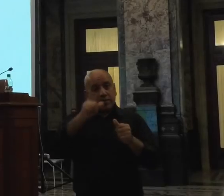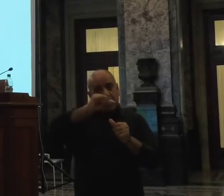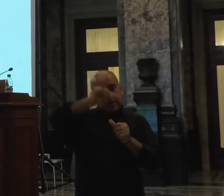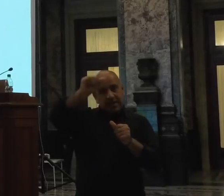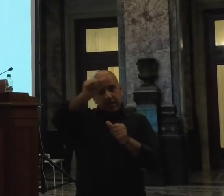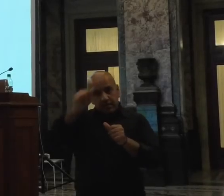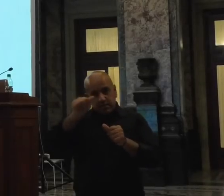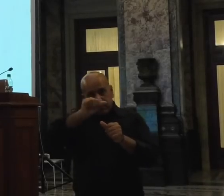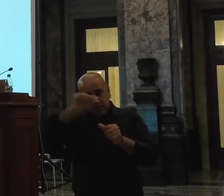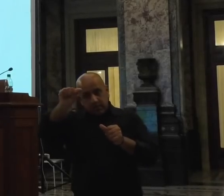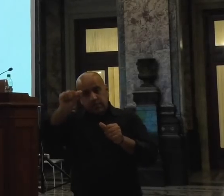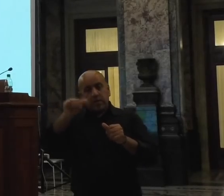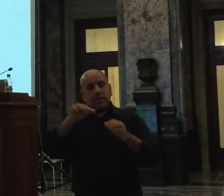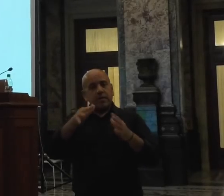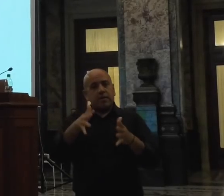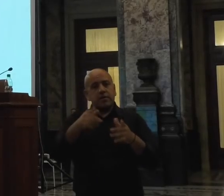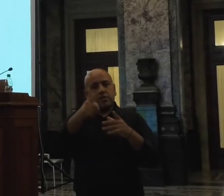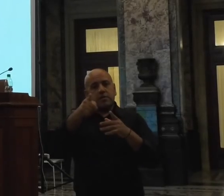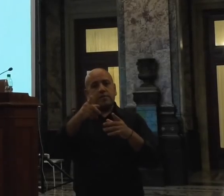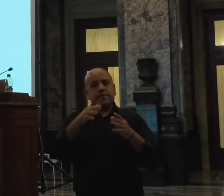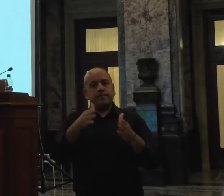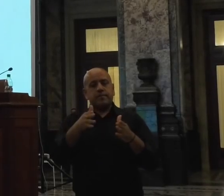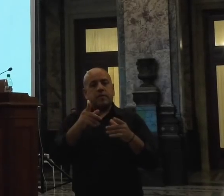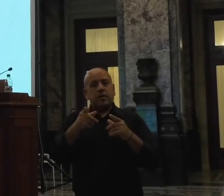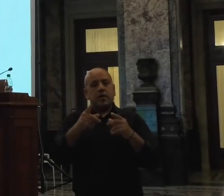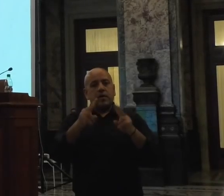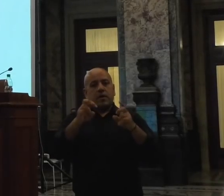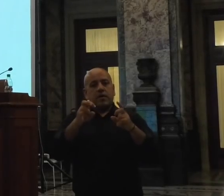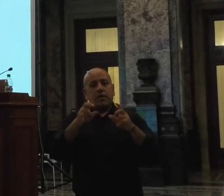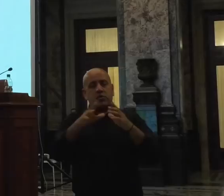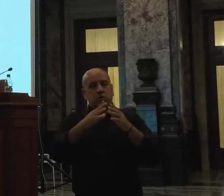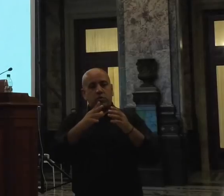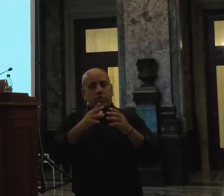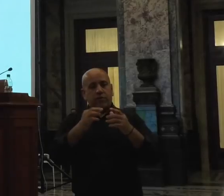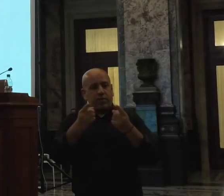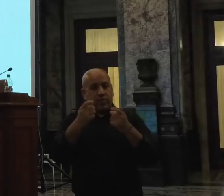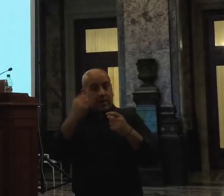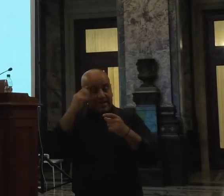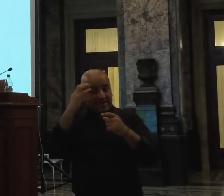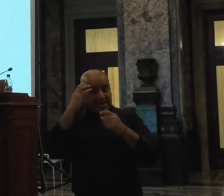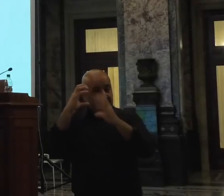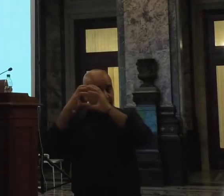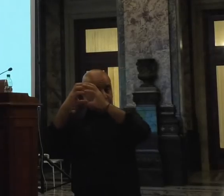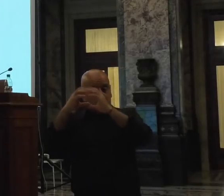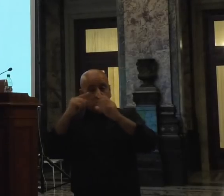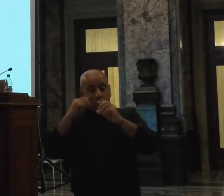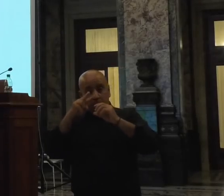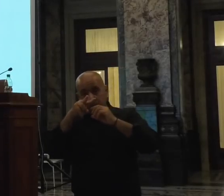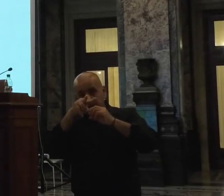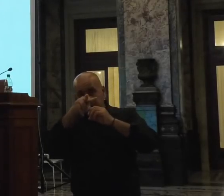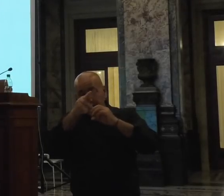muy pronunciadas, que son procesadas por frecuencias espaciales altas, por neuronas que solo procesan frecuencia espacial